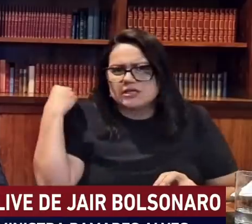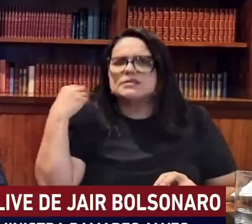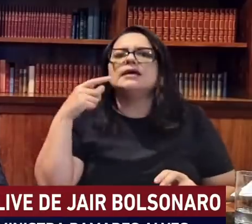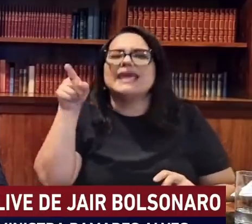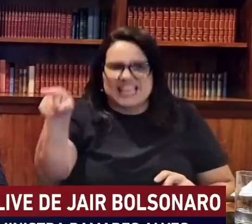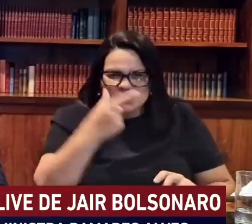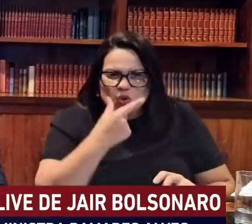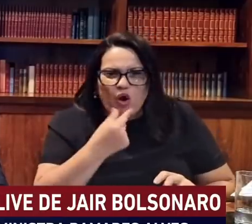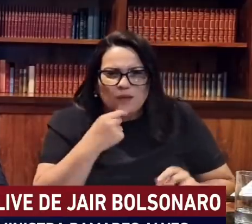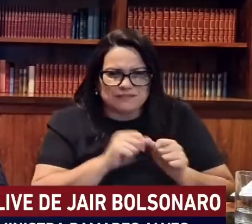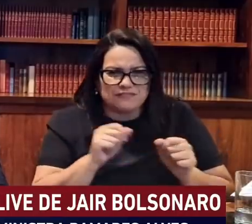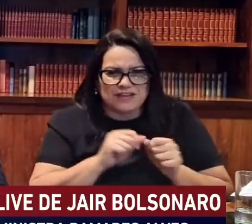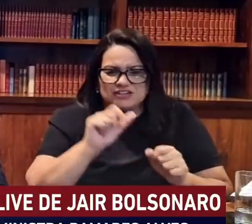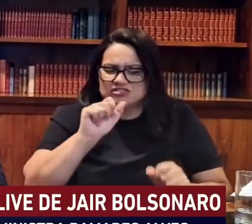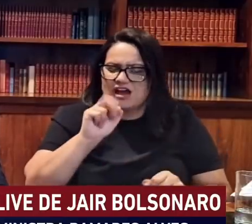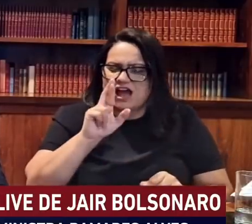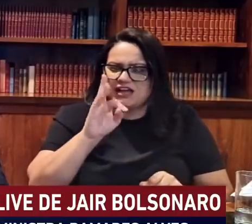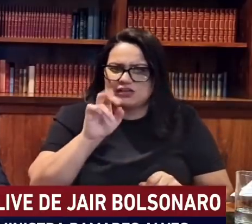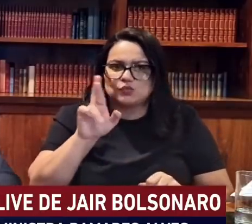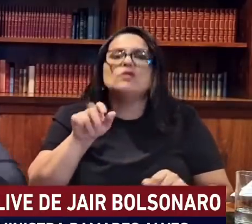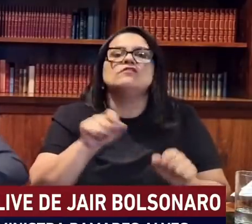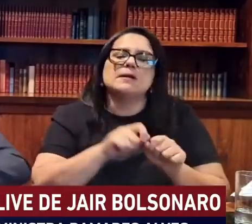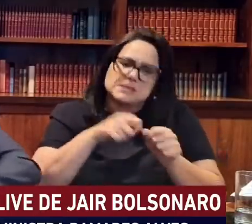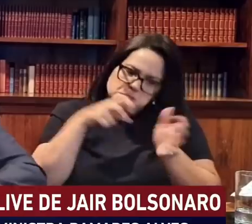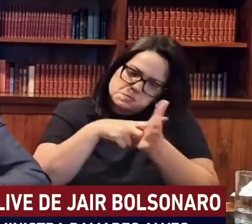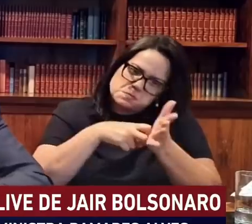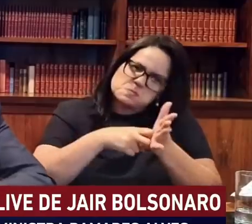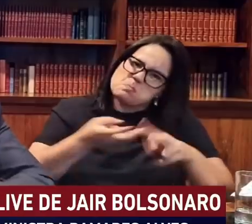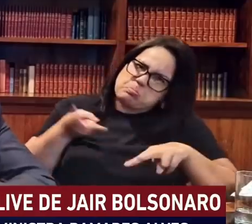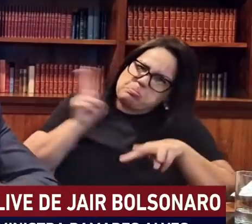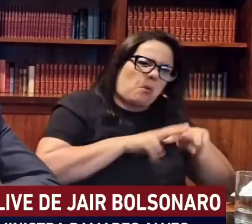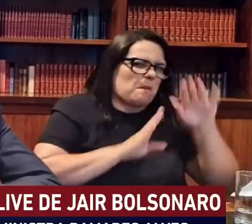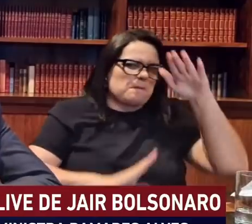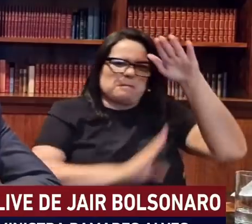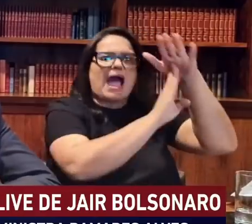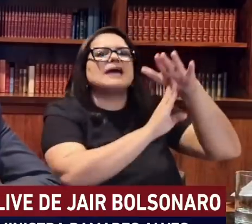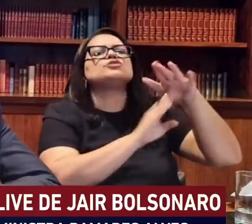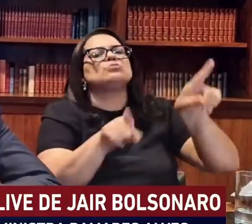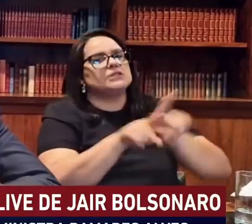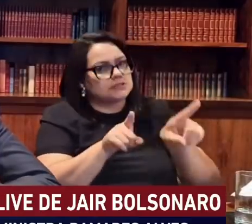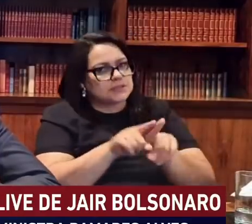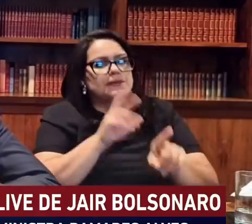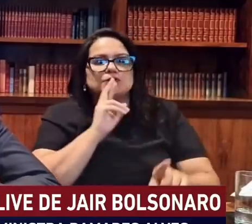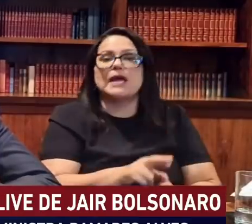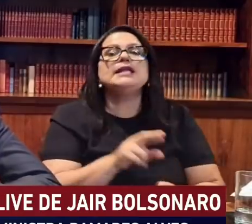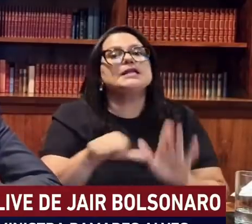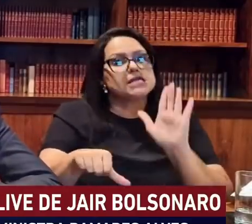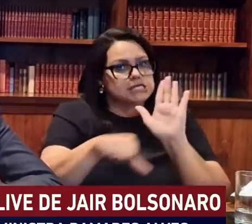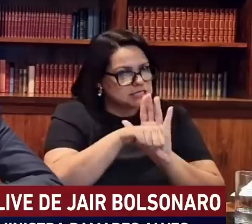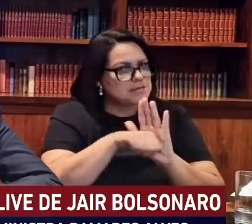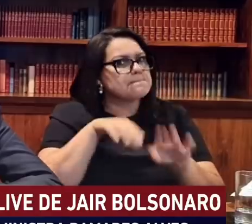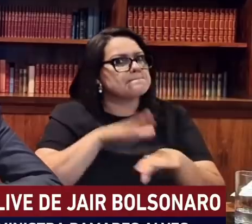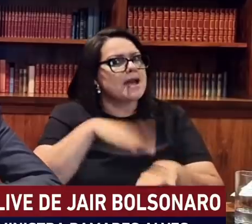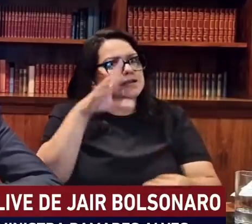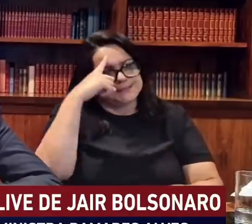pena máxima lá na Assembleia e continuar respondendo aqui fora pelo seu crime. Foi crime, um dos mais terríveis